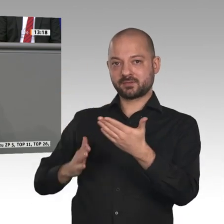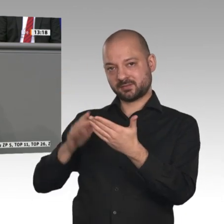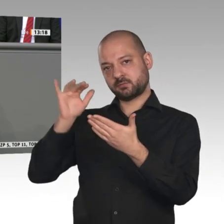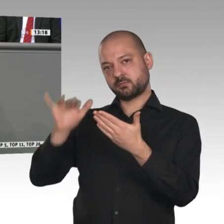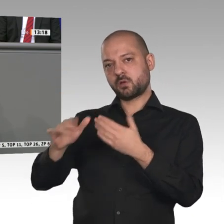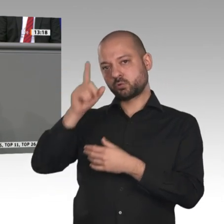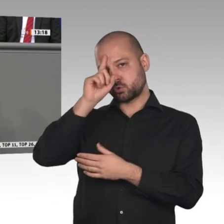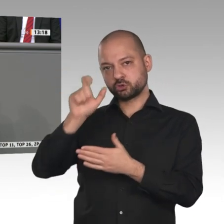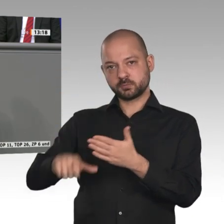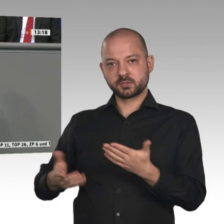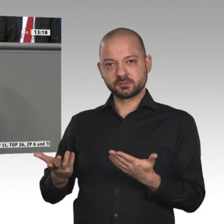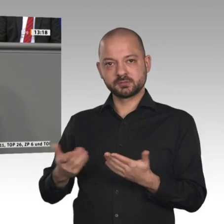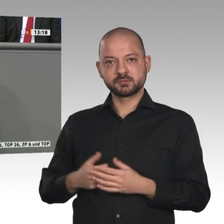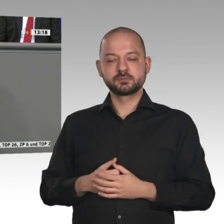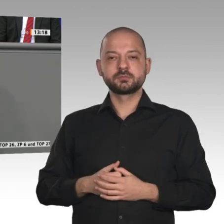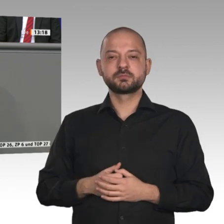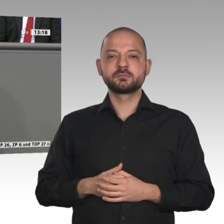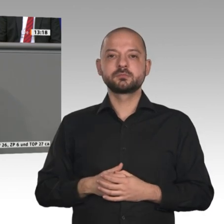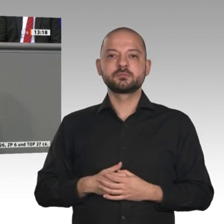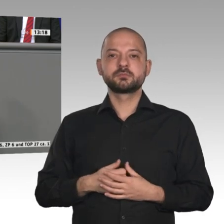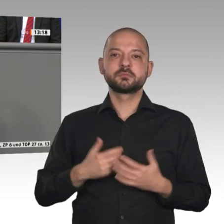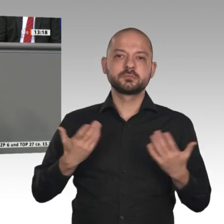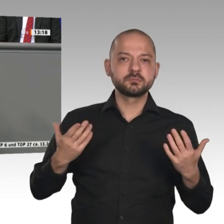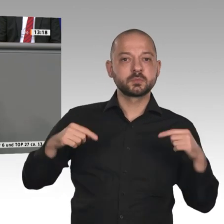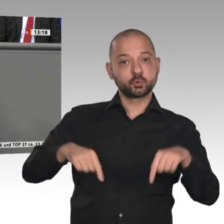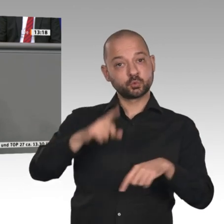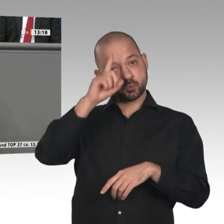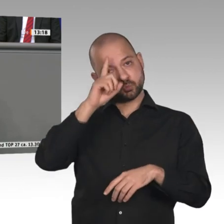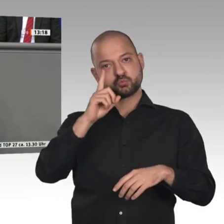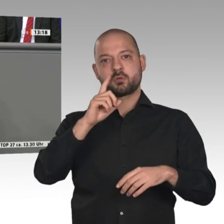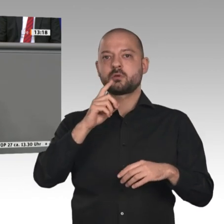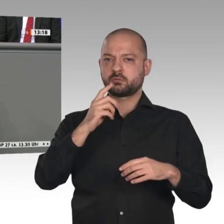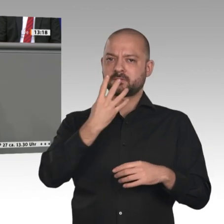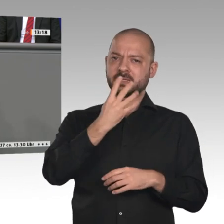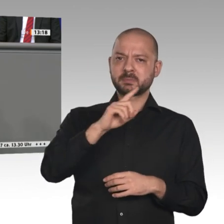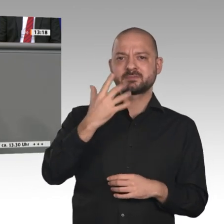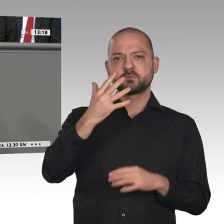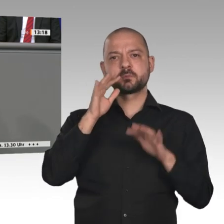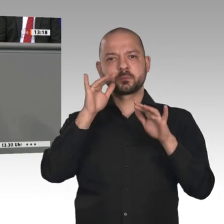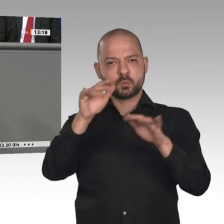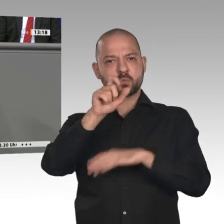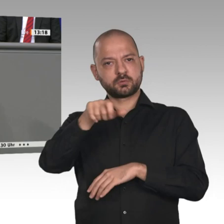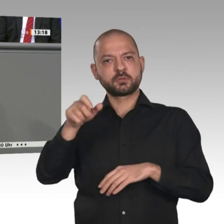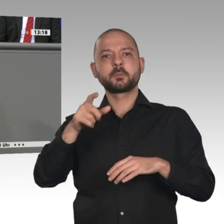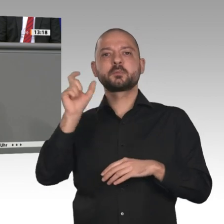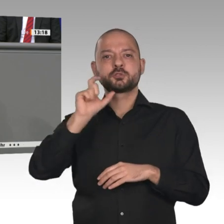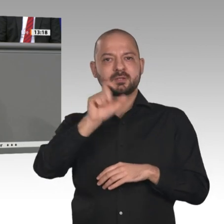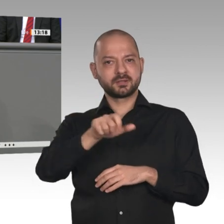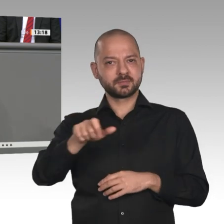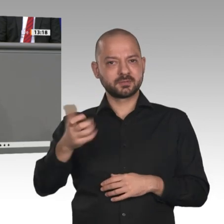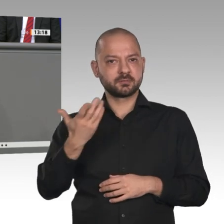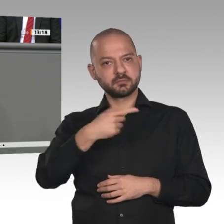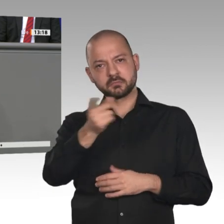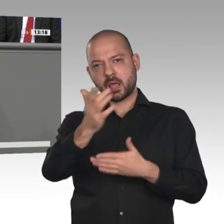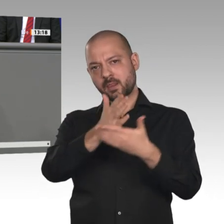ihnen besitzt den deutschen Pass. Ich möchte Sie fragen, glauben Sie, dass diese Personen im Alltag